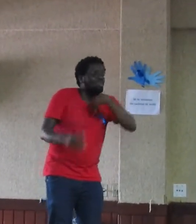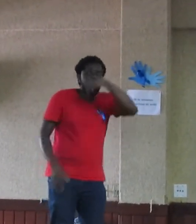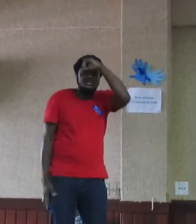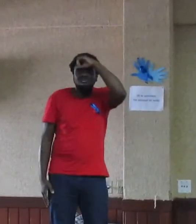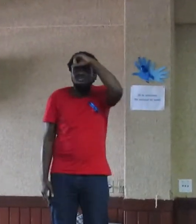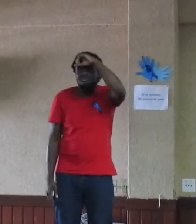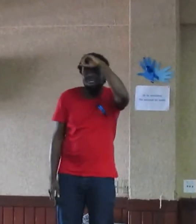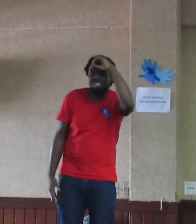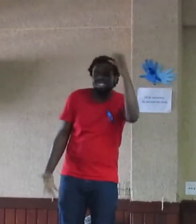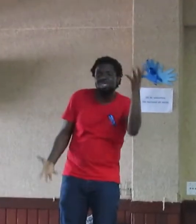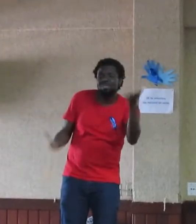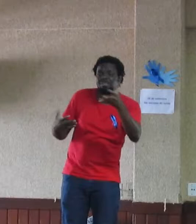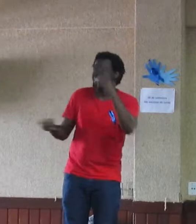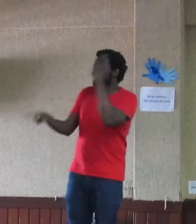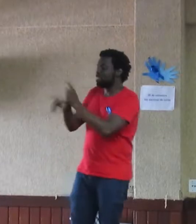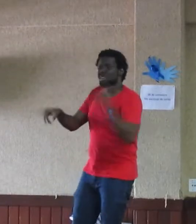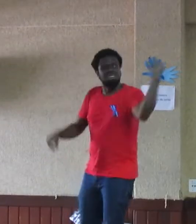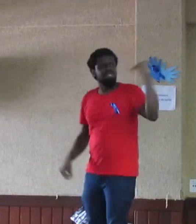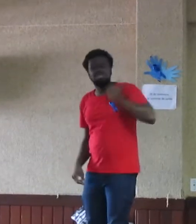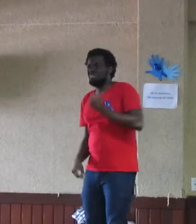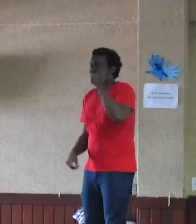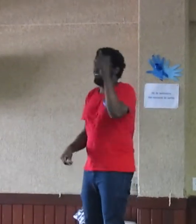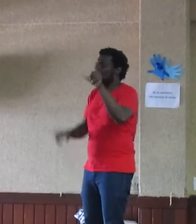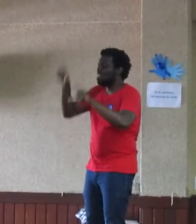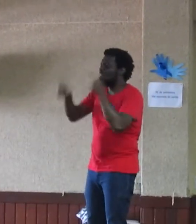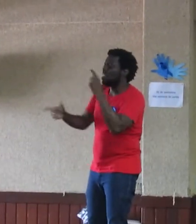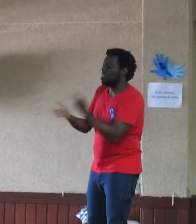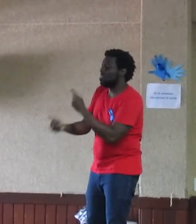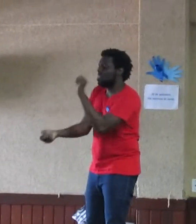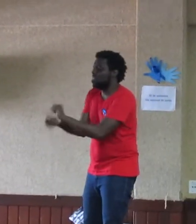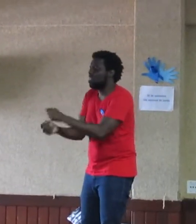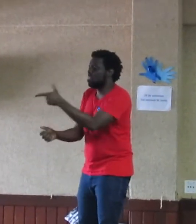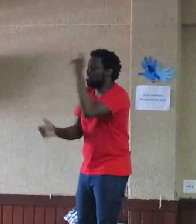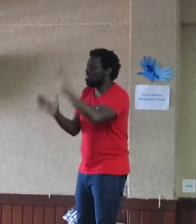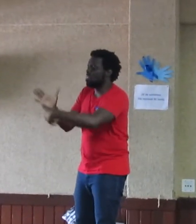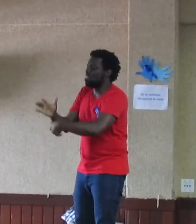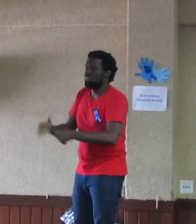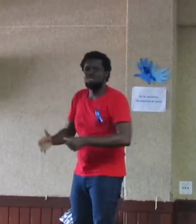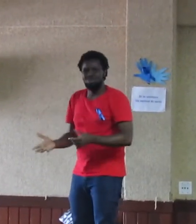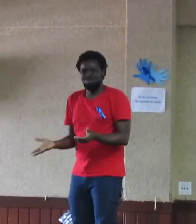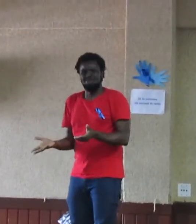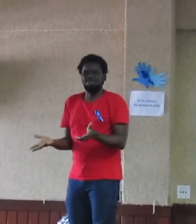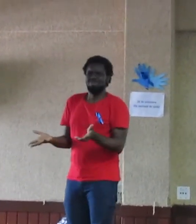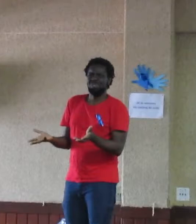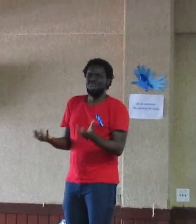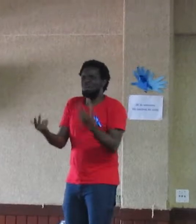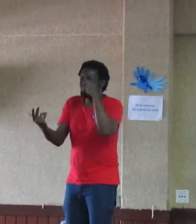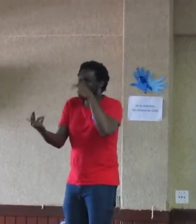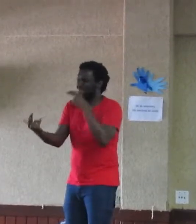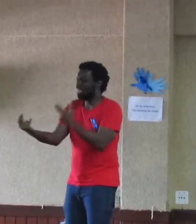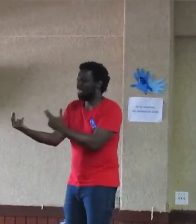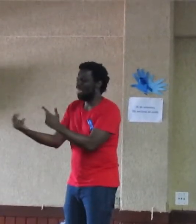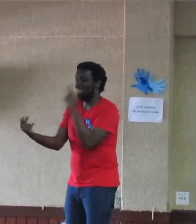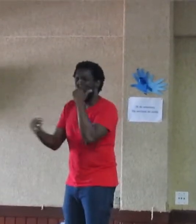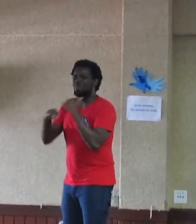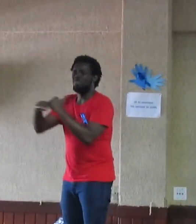necessário ter essas informações para os surdos, é necessário que as pessoas aprendam a língua de sinais para se comunicar. Então às vezes o surdo